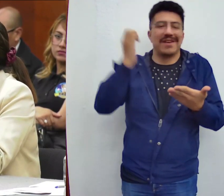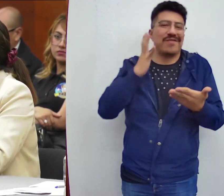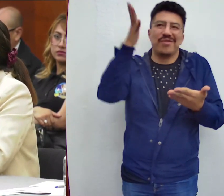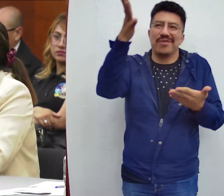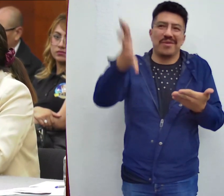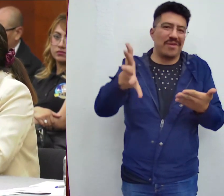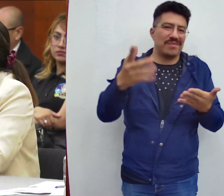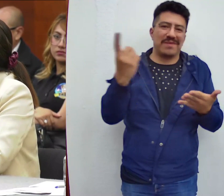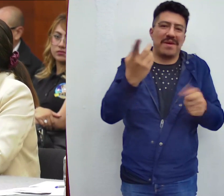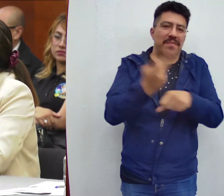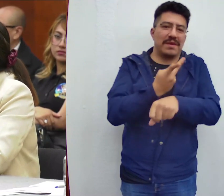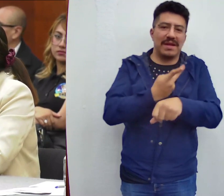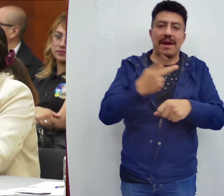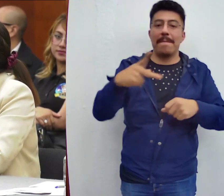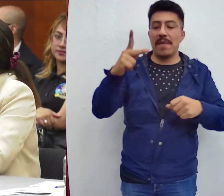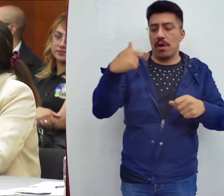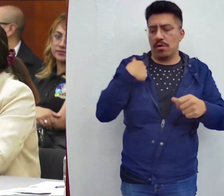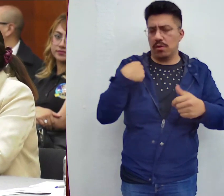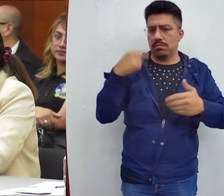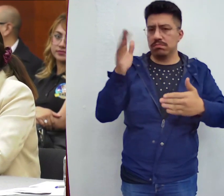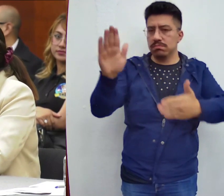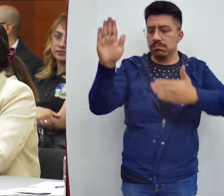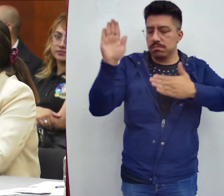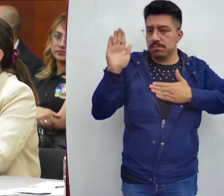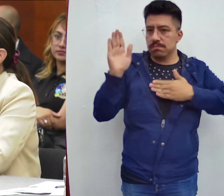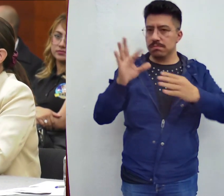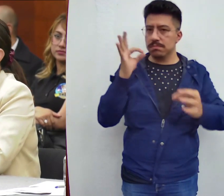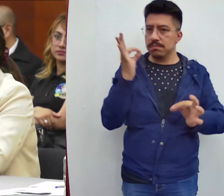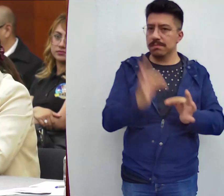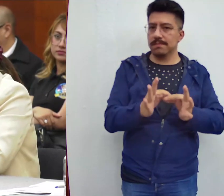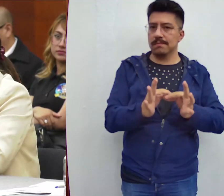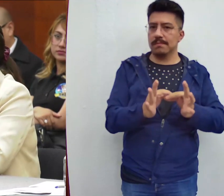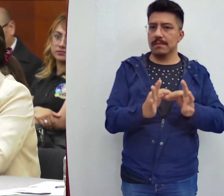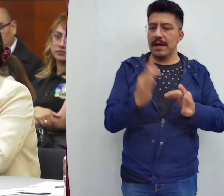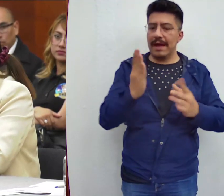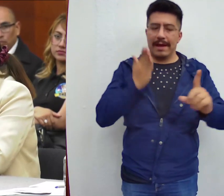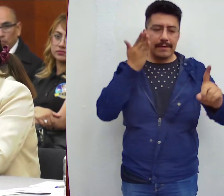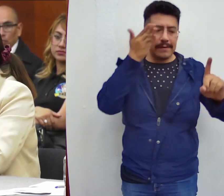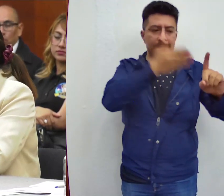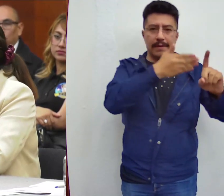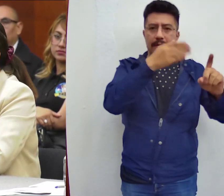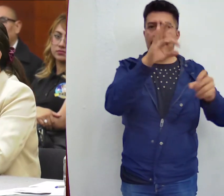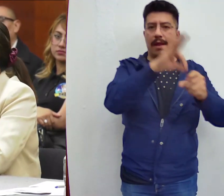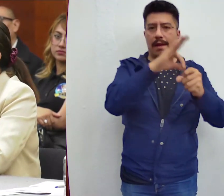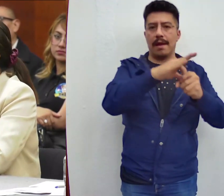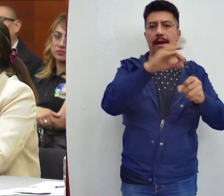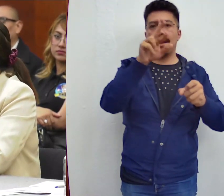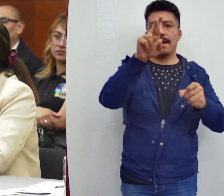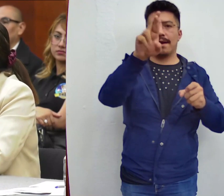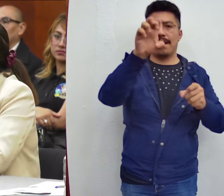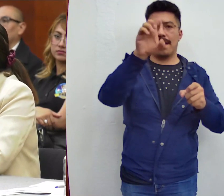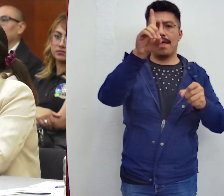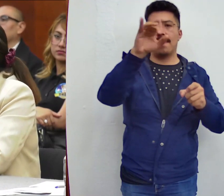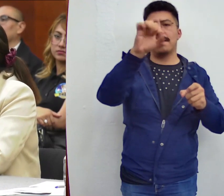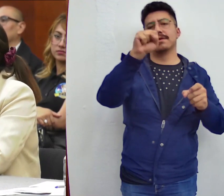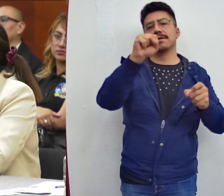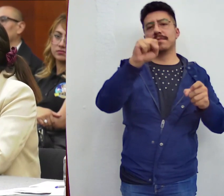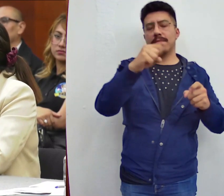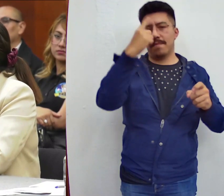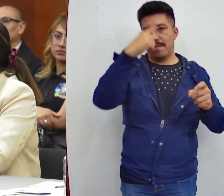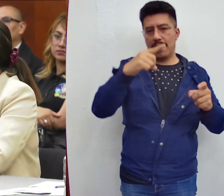pero para mí es un compromiso moral que se logre ese registro, porque si no, no hay